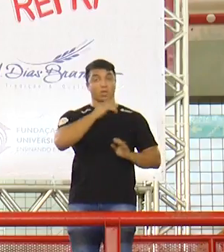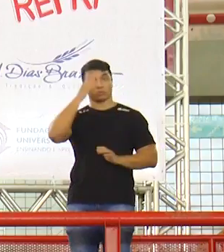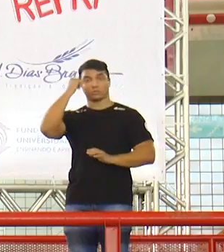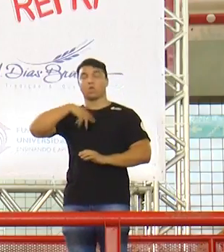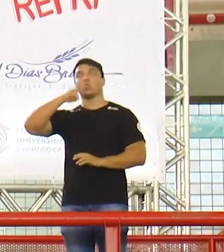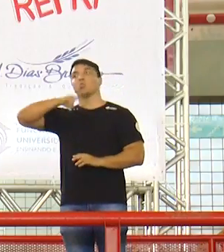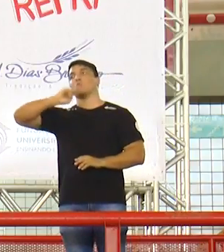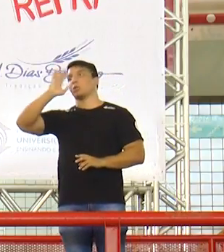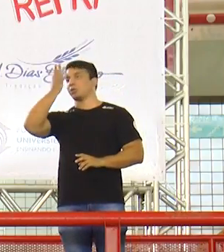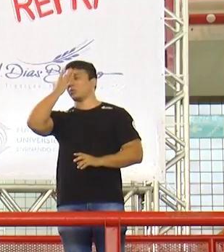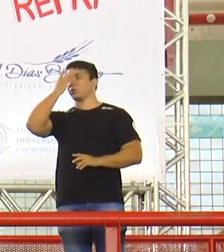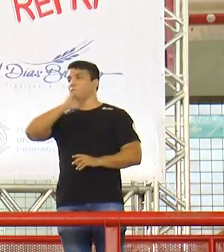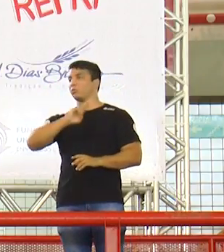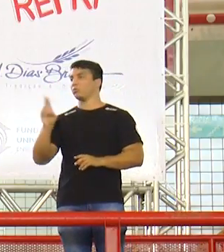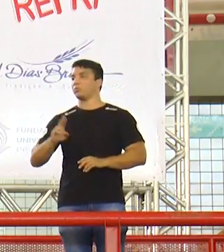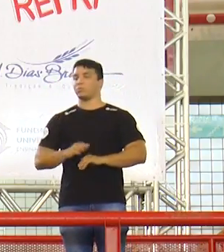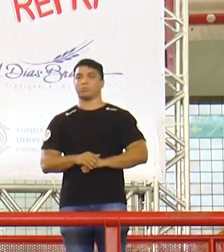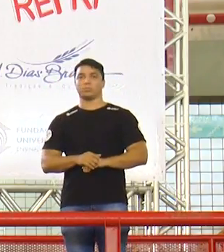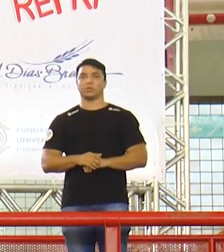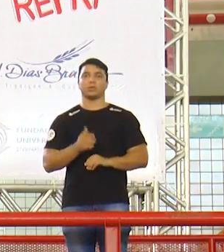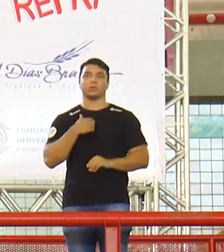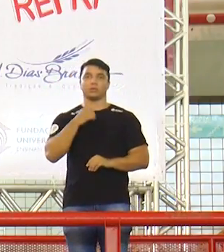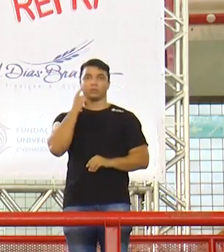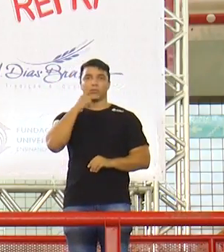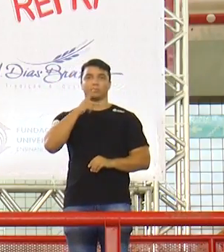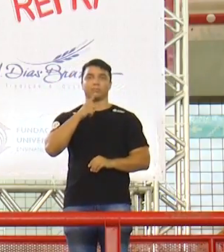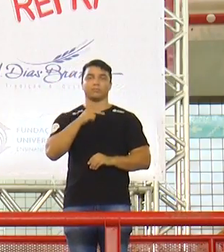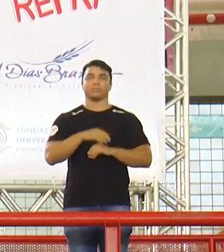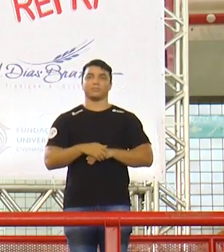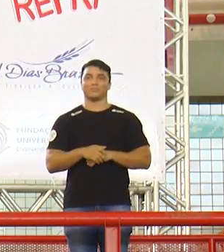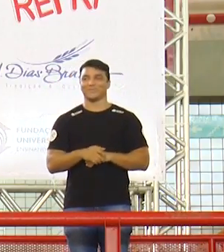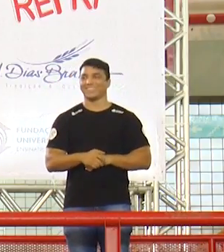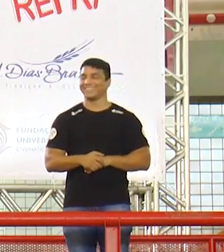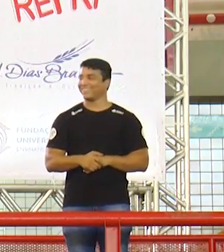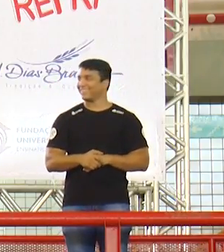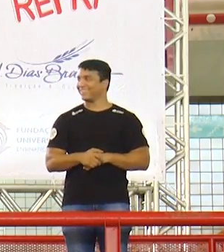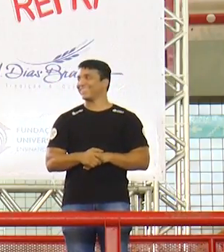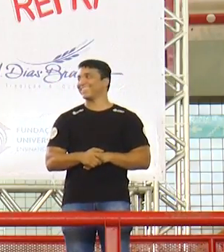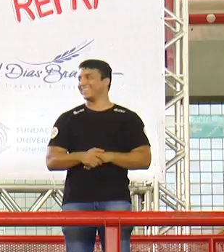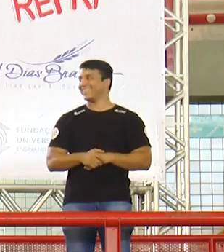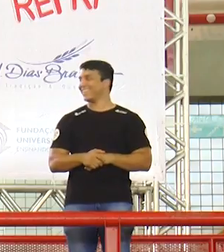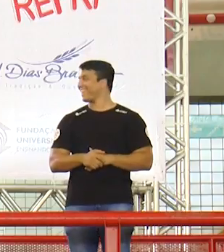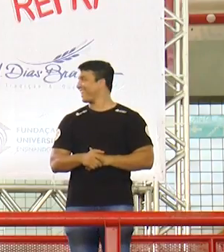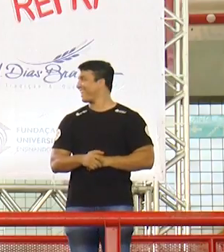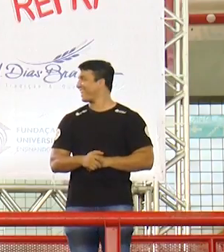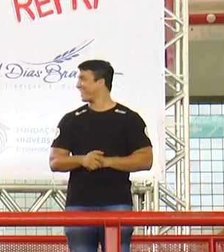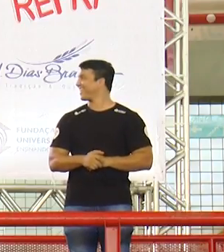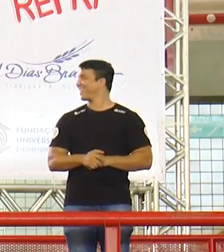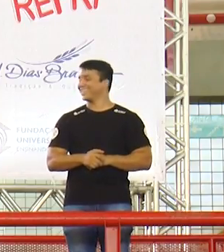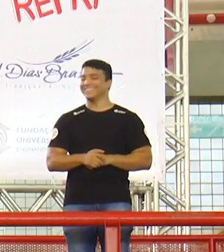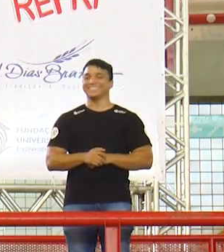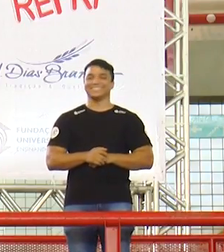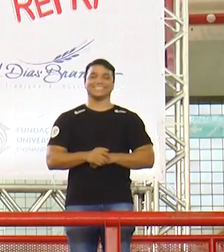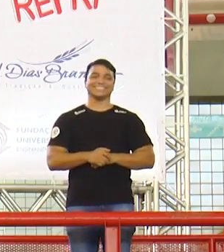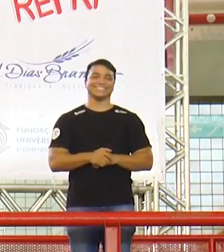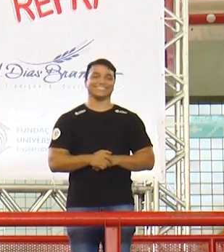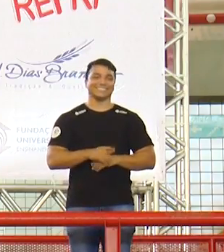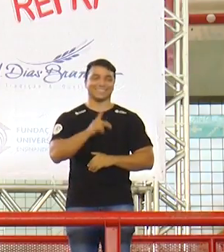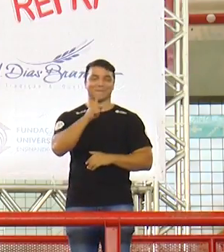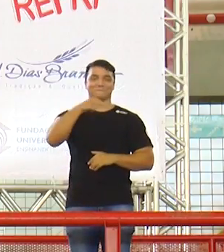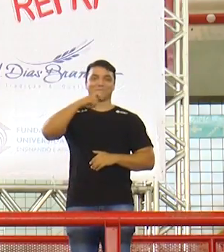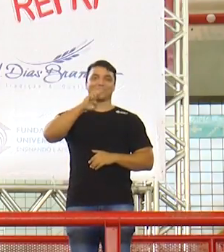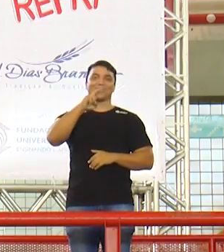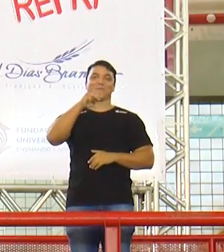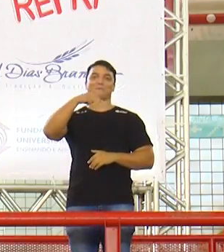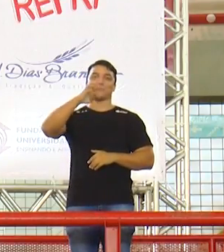que ia decorar uma palavra como pneumo ultra microscópico sílico vulcânico niótico, né?